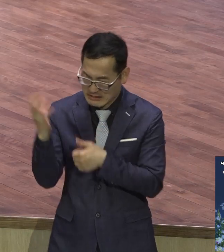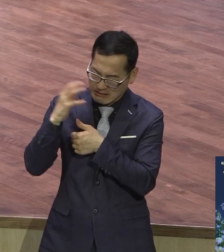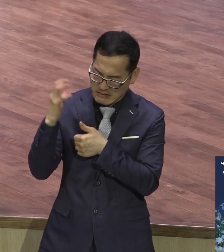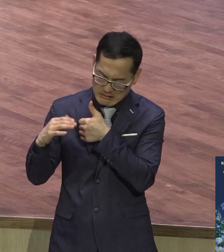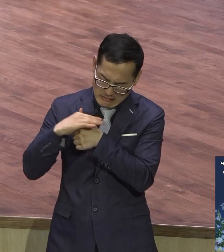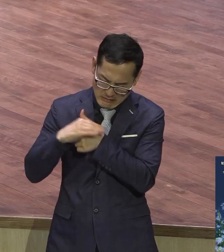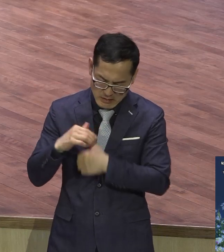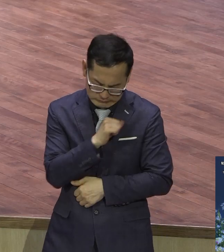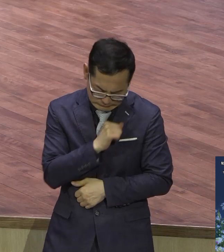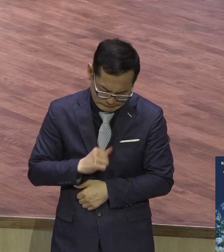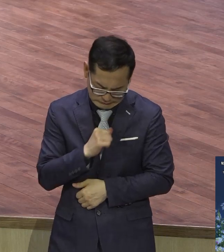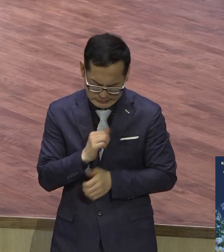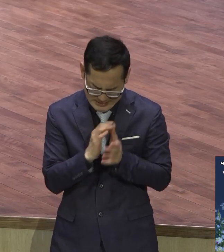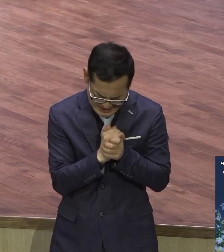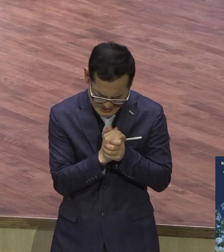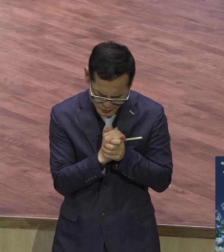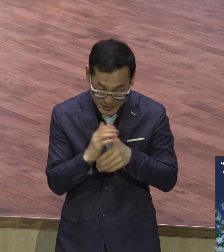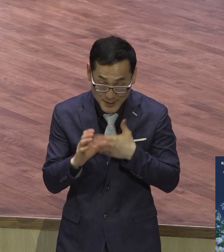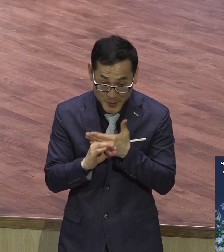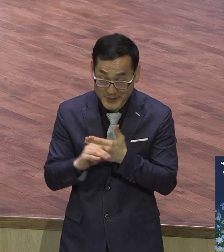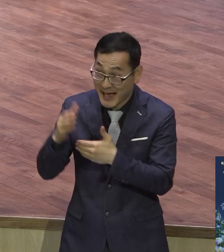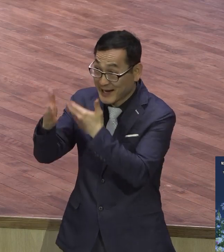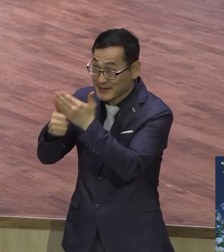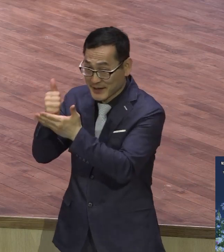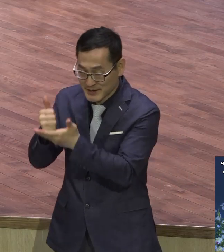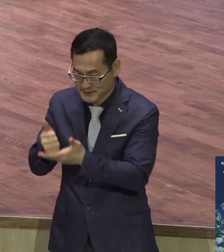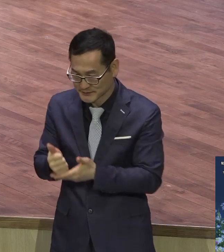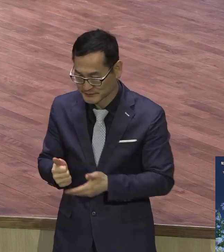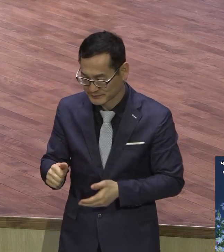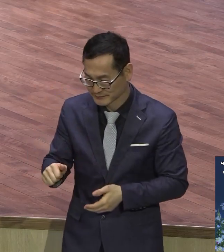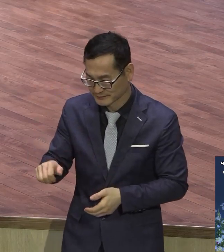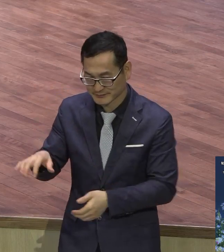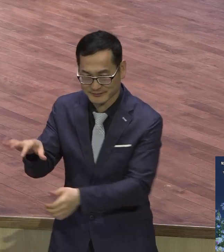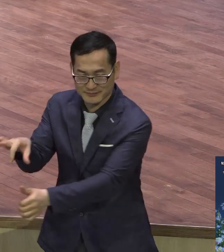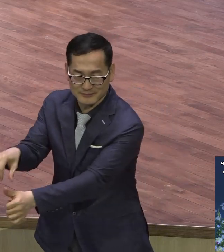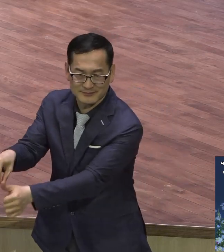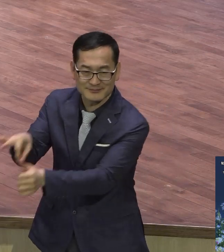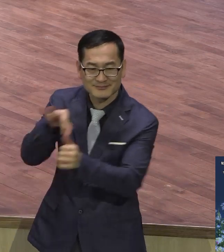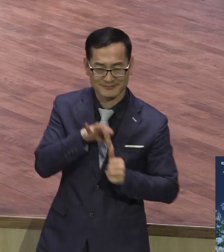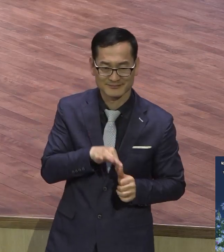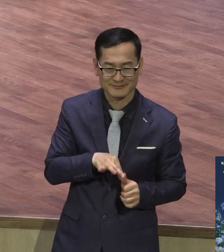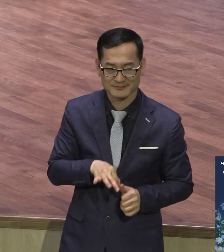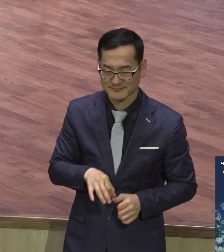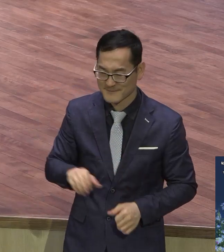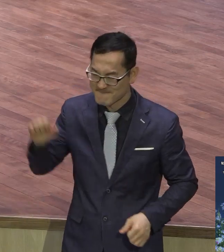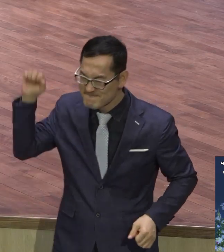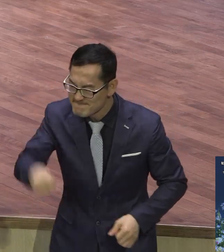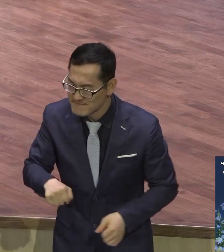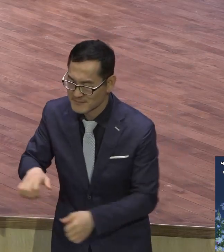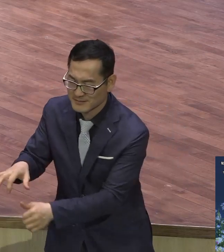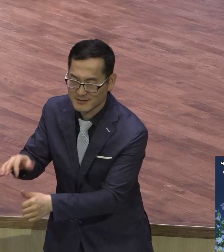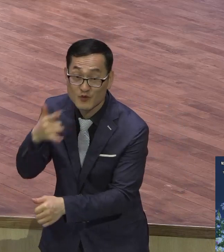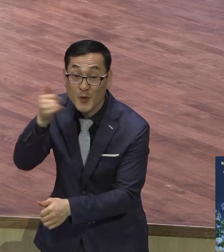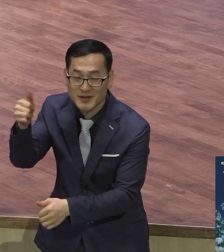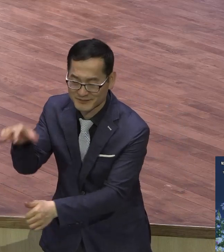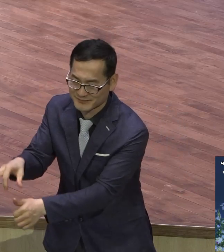순간에 하나님을 손본다니까요. 돌아올 수밖에 없도록 그렇게 만든단 말이에요. 그러니까